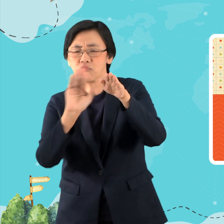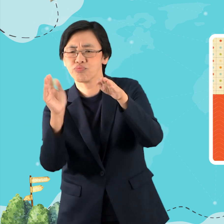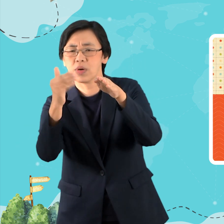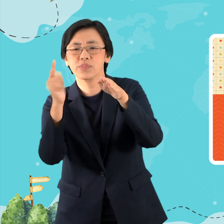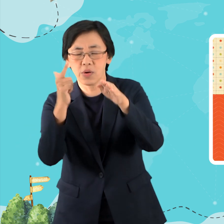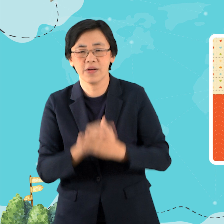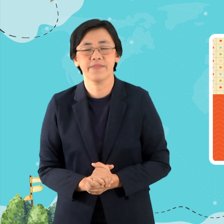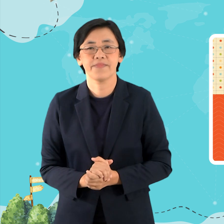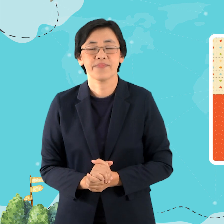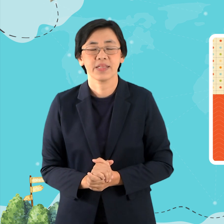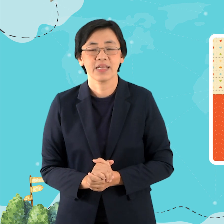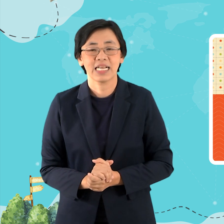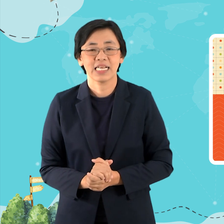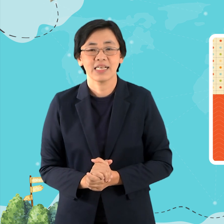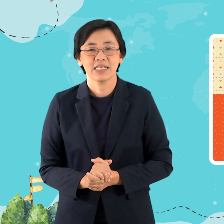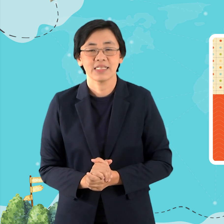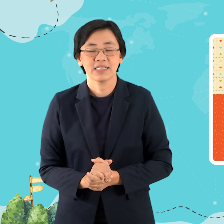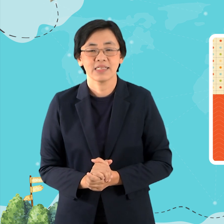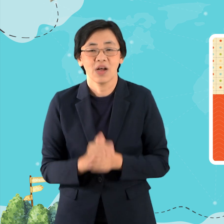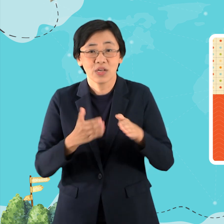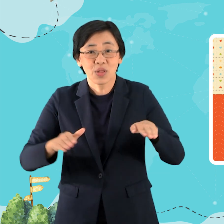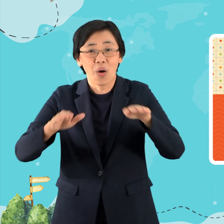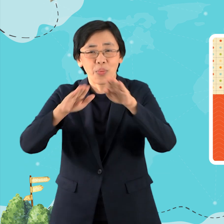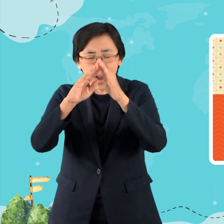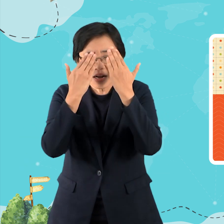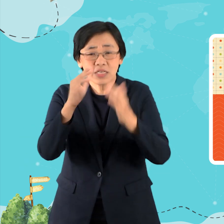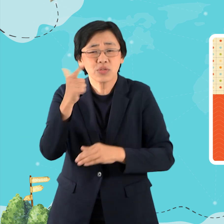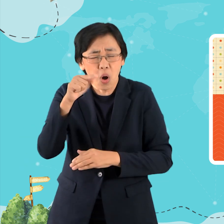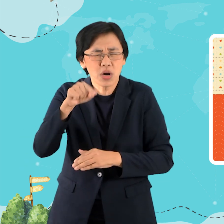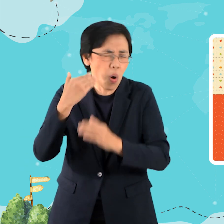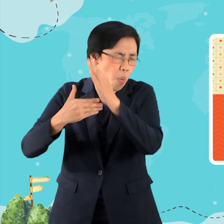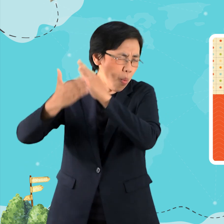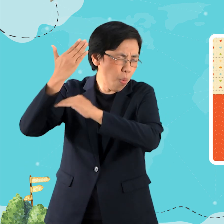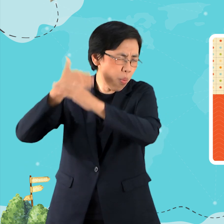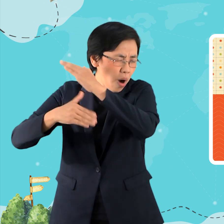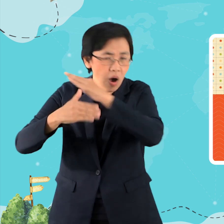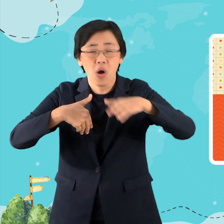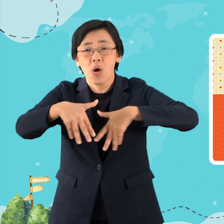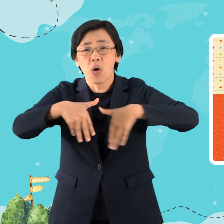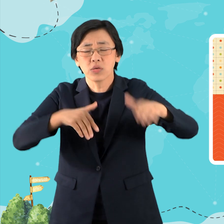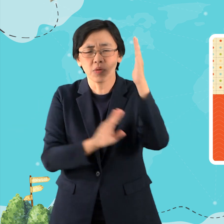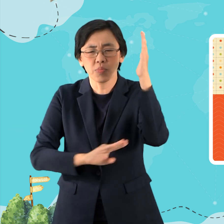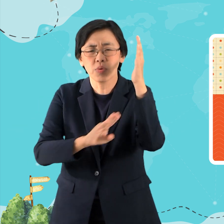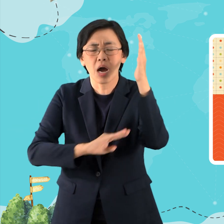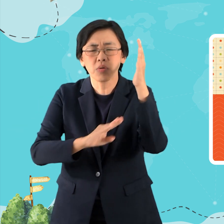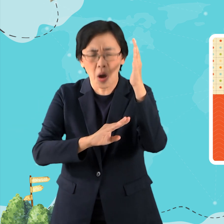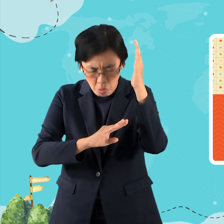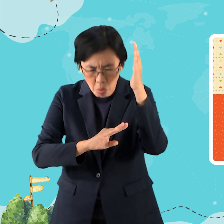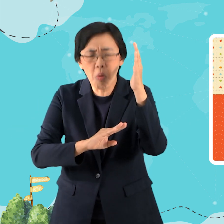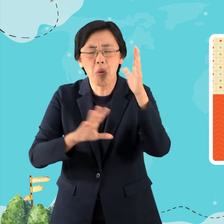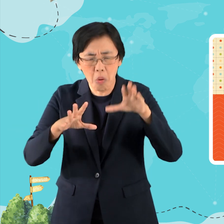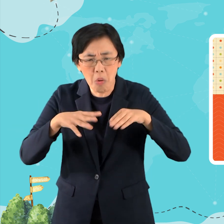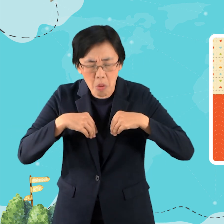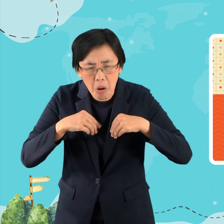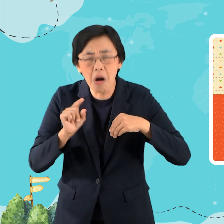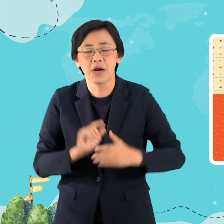อมานอาลีไซฟุดดินเป็นมัสยิดเก่าแก่และเป็นที่เคารพสักการะของชาวบรูไนออกแบบ